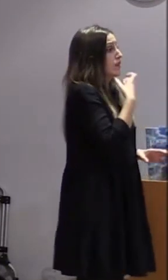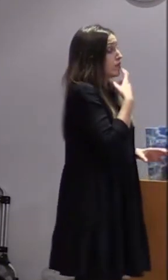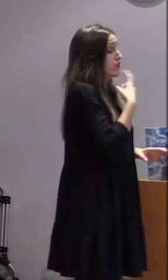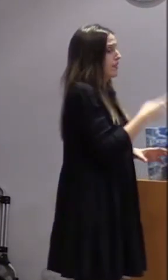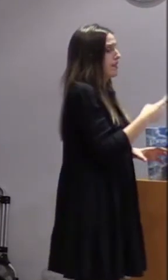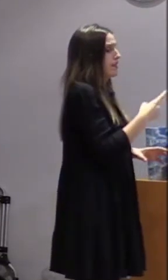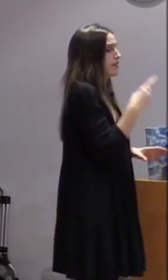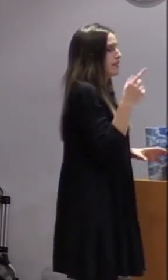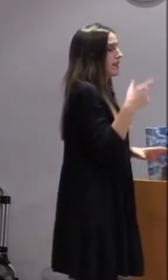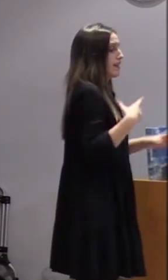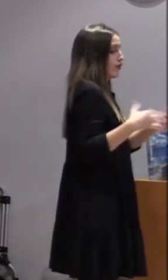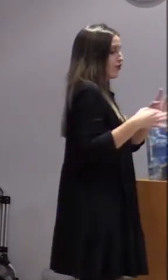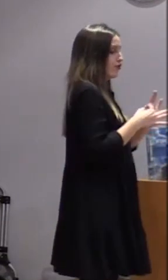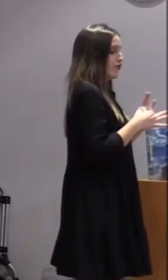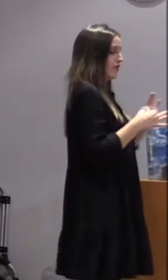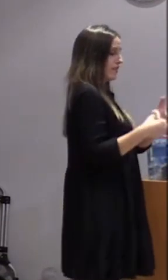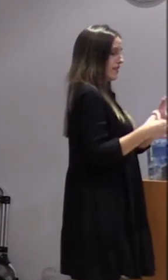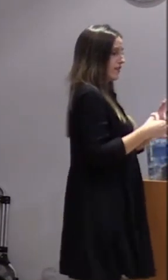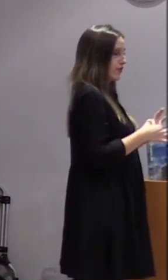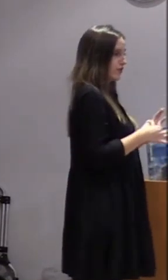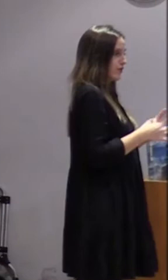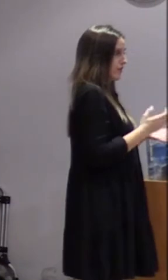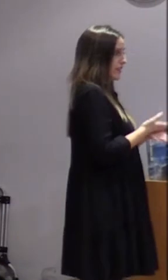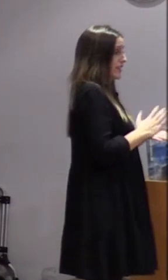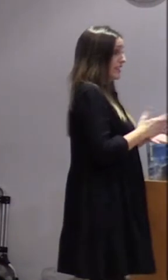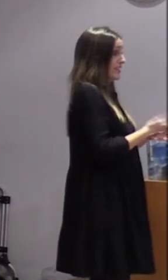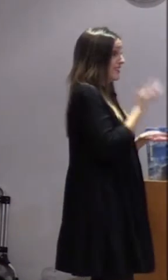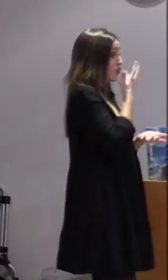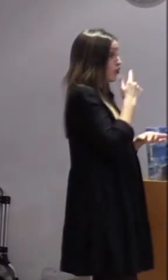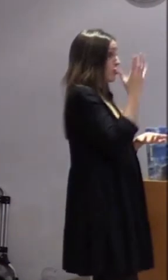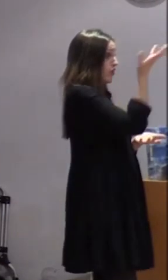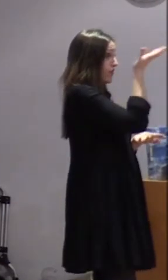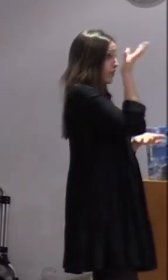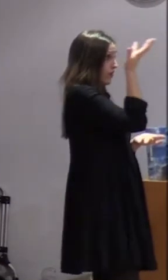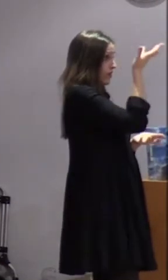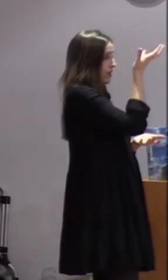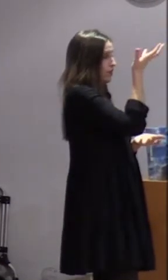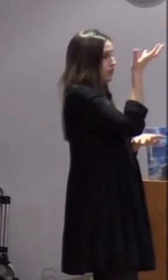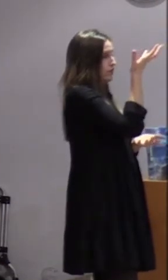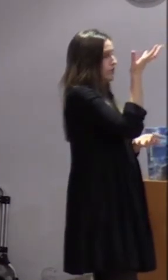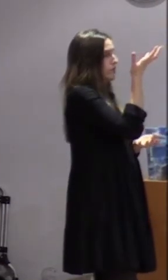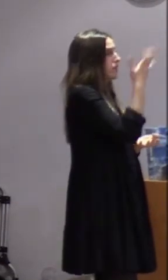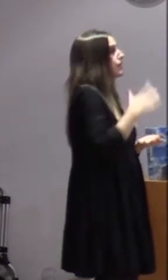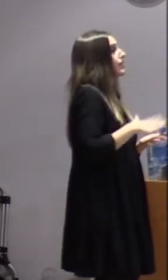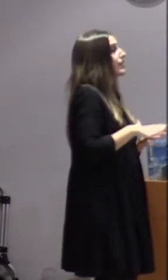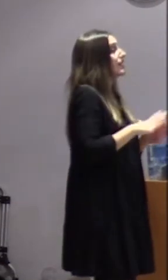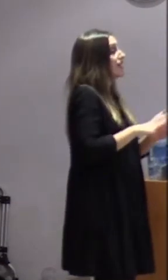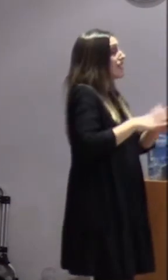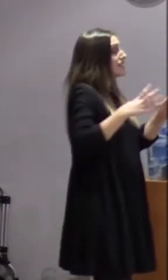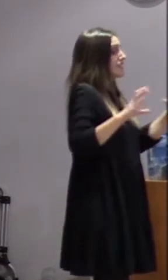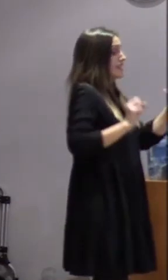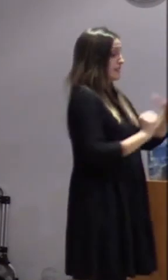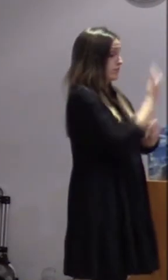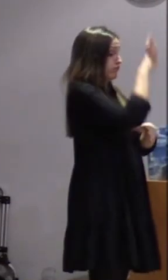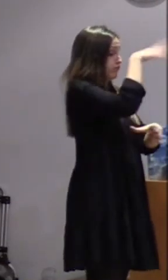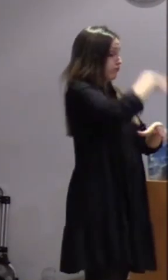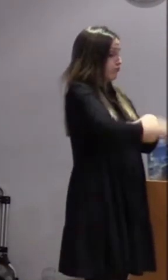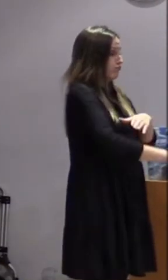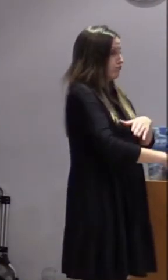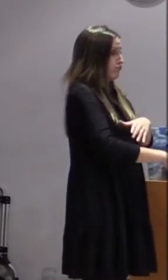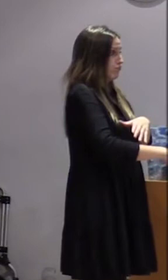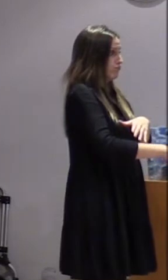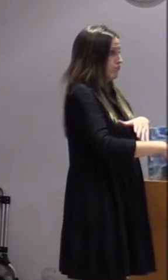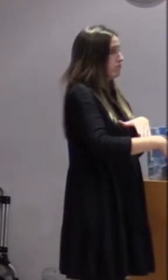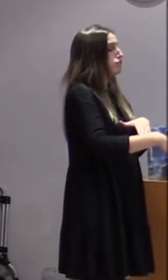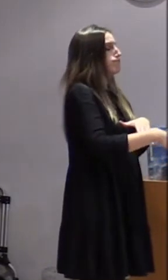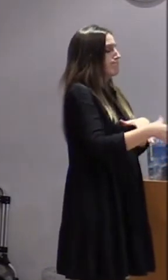correlación entre el color de los cielos que hay en los paisajes y las grandes erupciones volcánicas